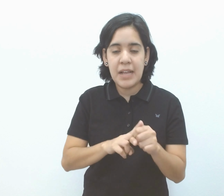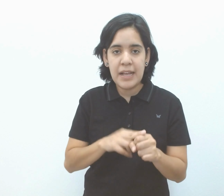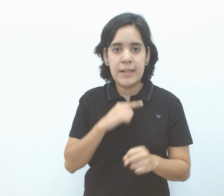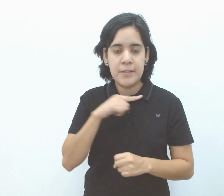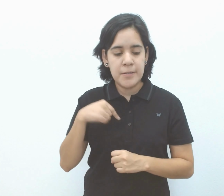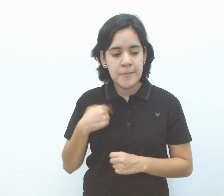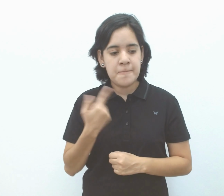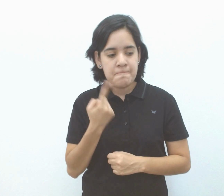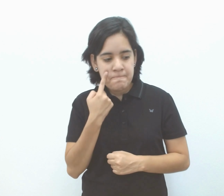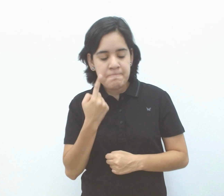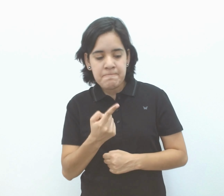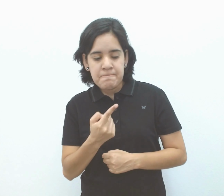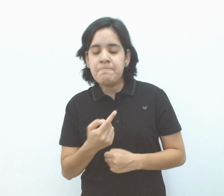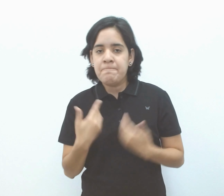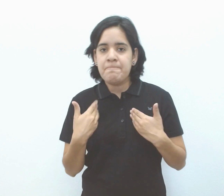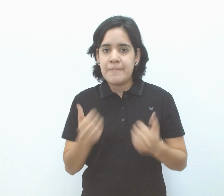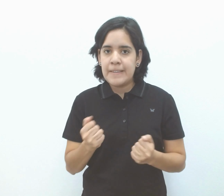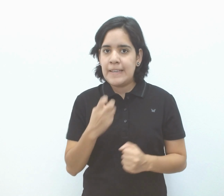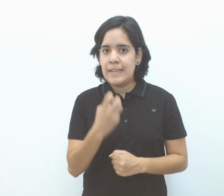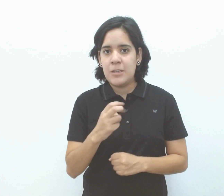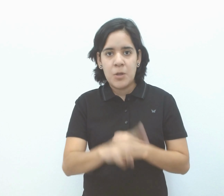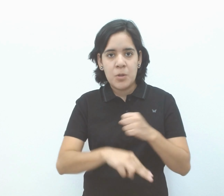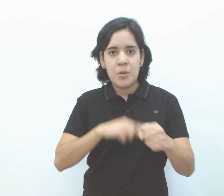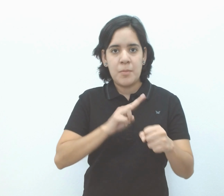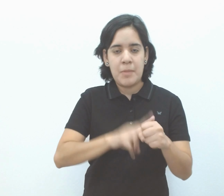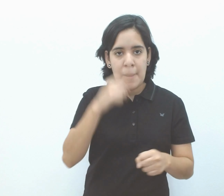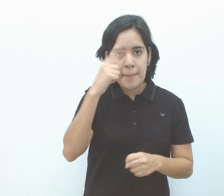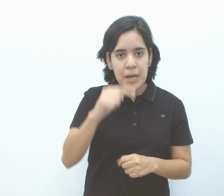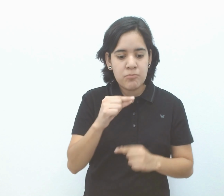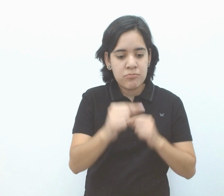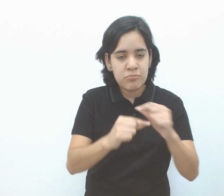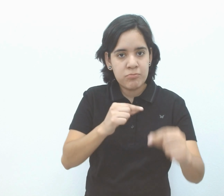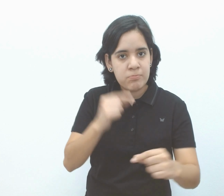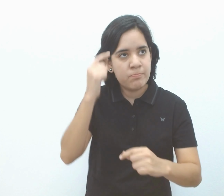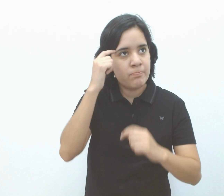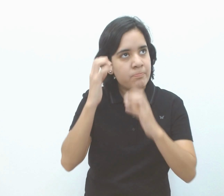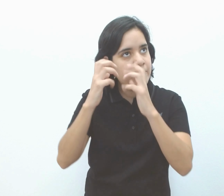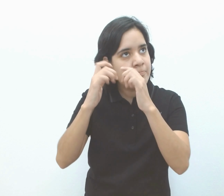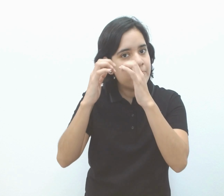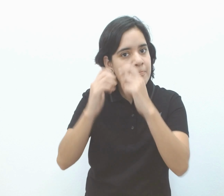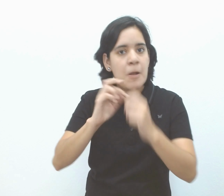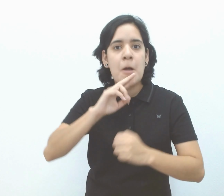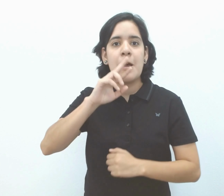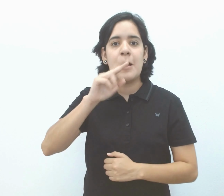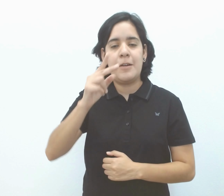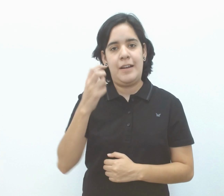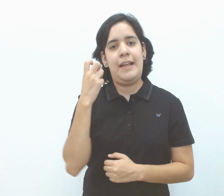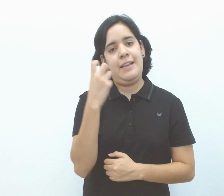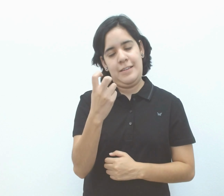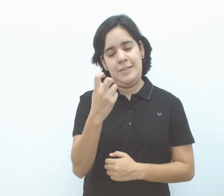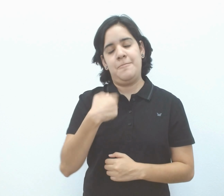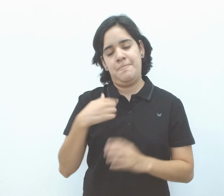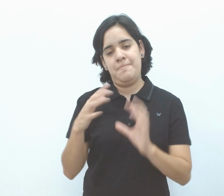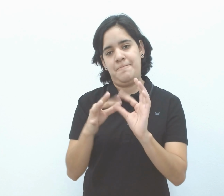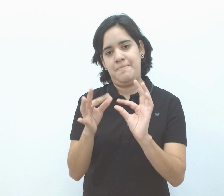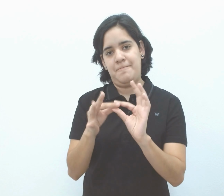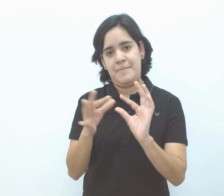tiene que pasar para que logren un proceso cognitivo superior. Y esa parte es la que creo que es importante decirte, Pili, el día de hoy. No todos